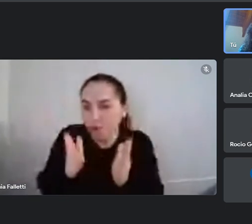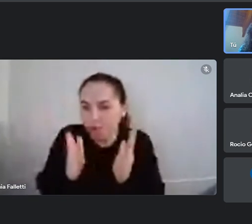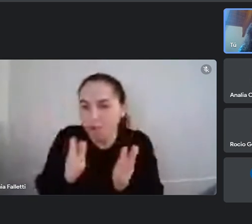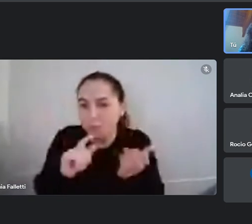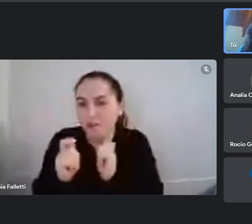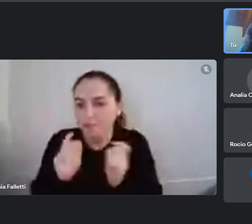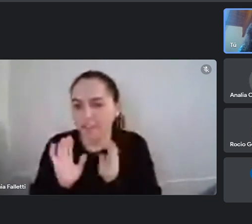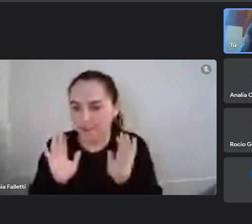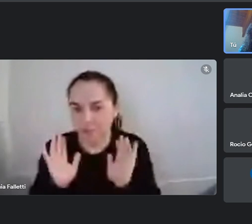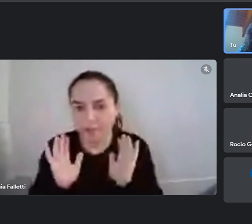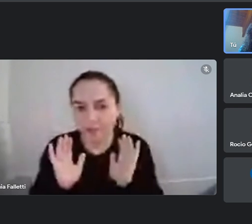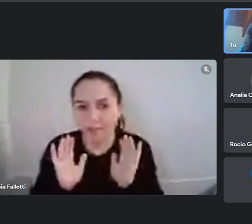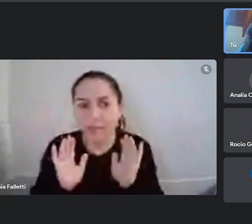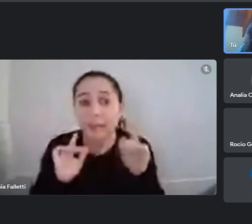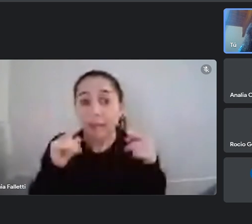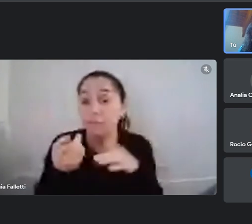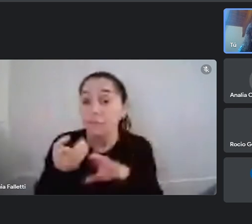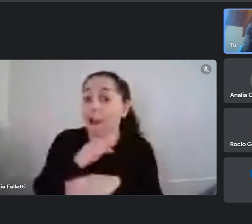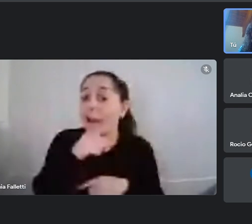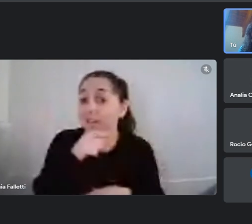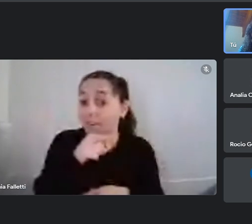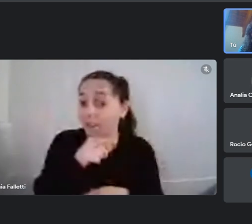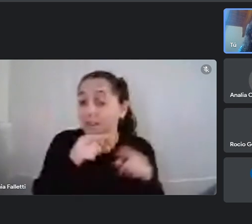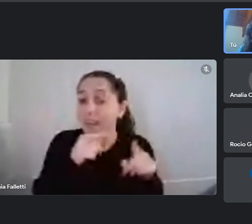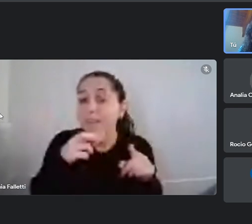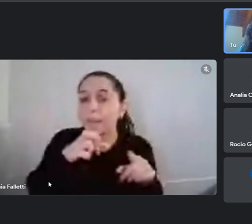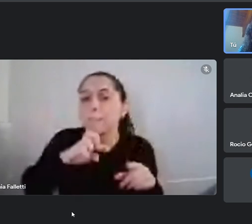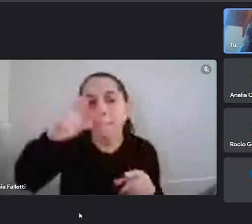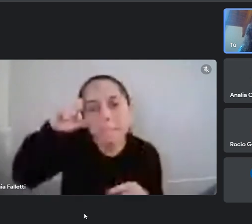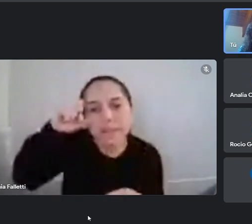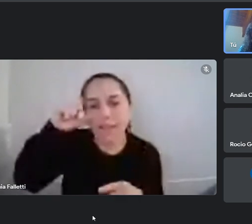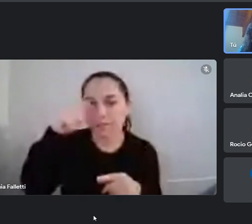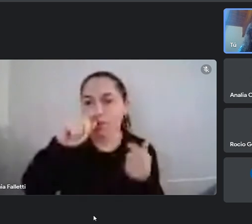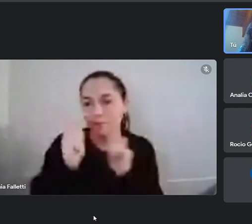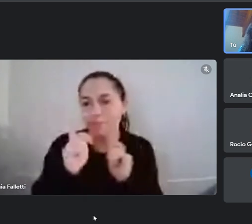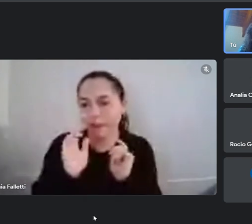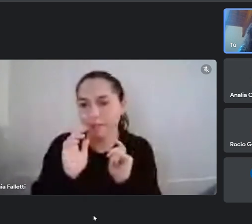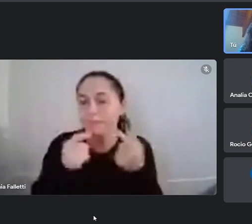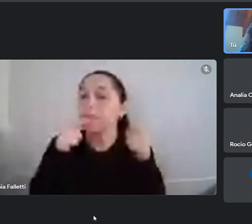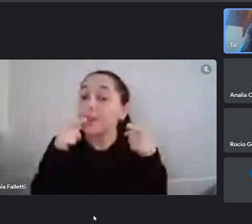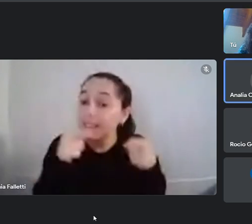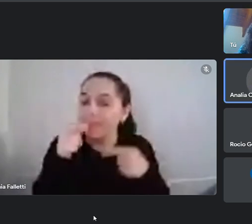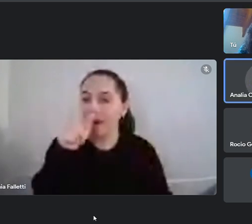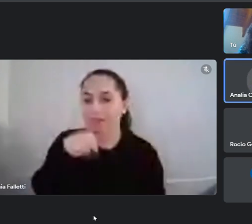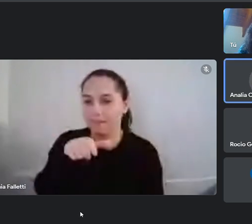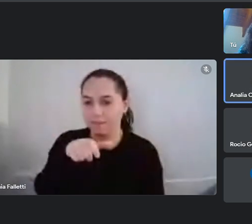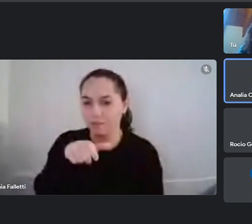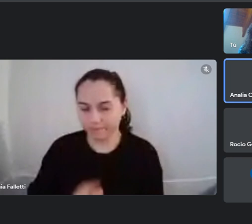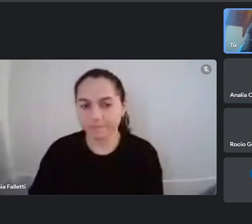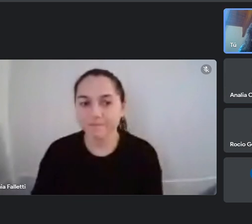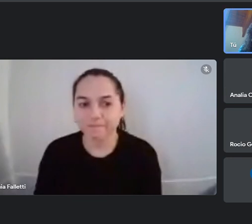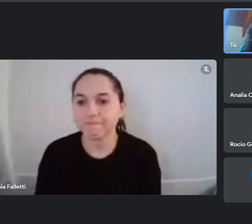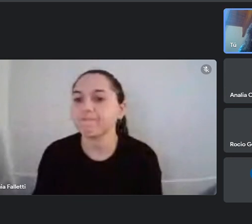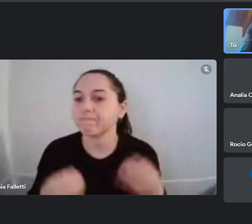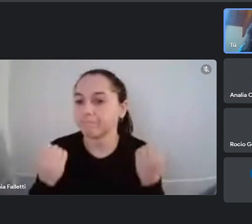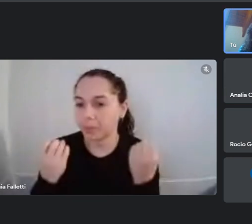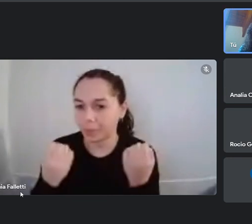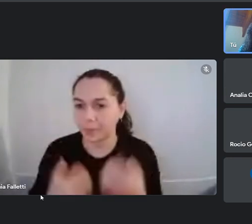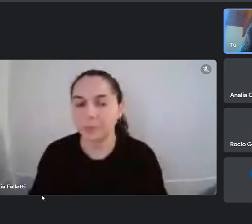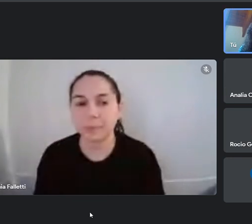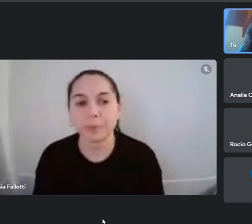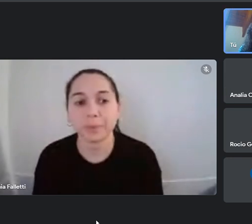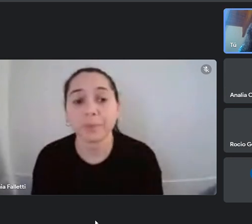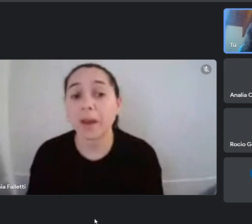un premodificador, pero es adjetivo, ¿sí? Muy bien. Acá me faltó, después voy a poner en